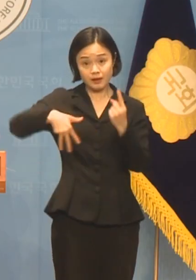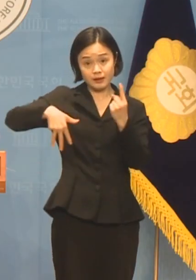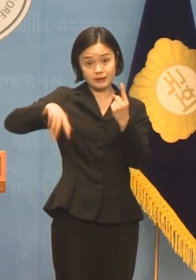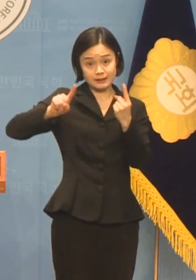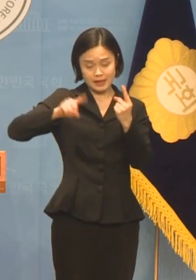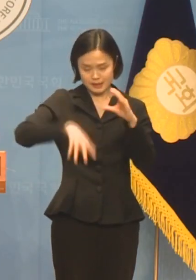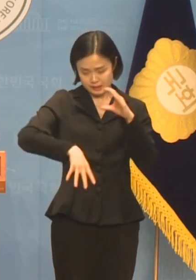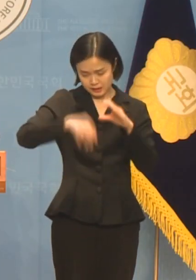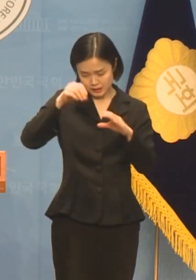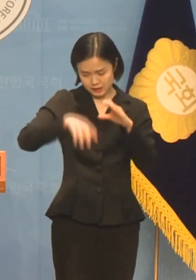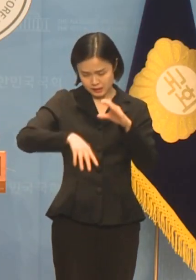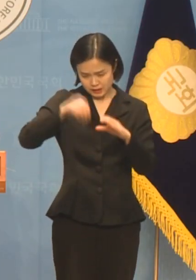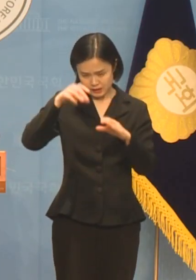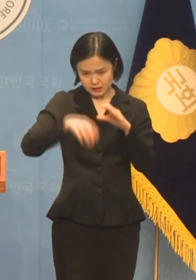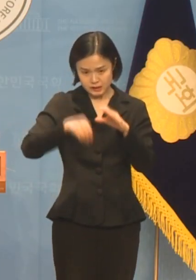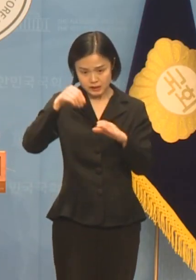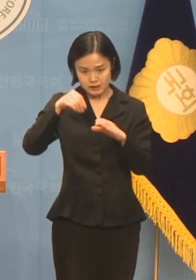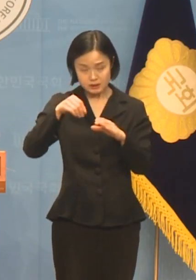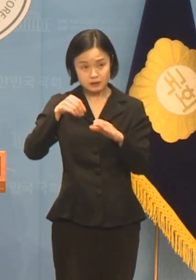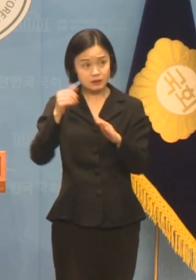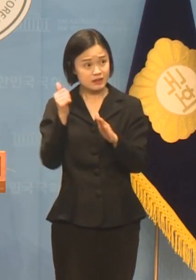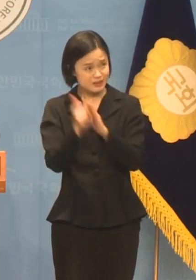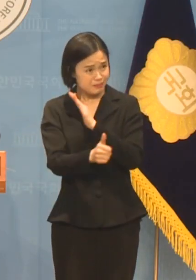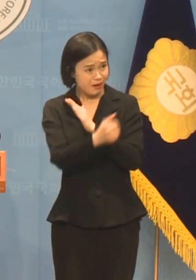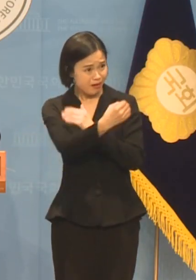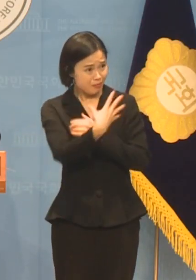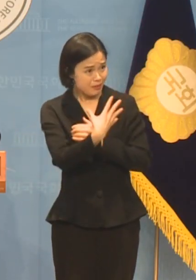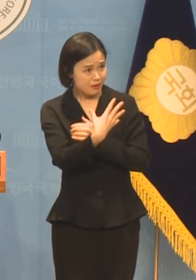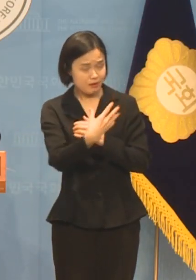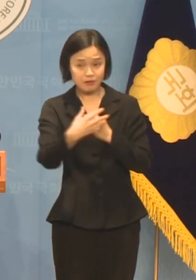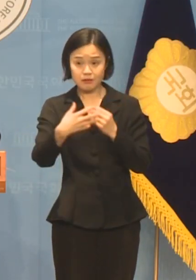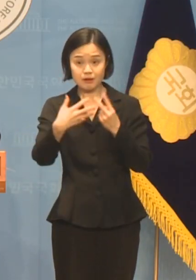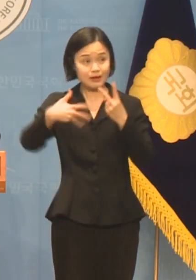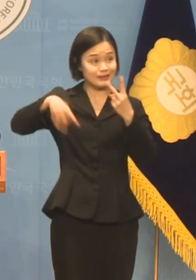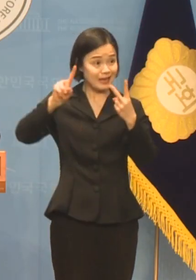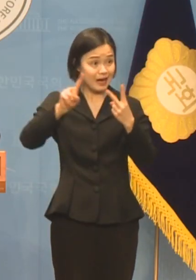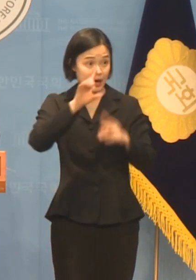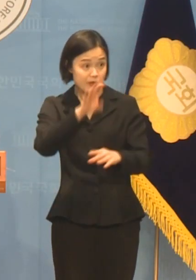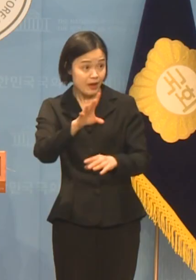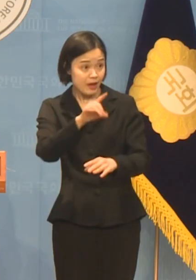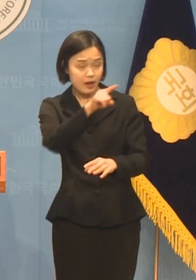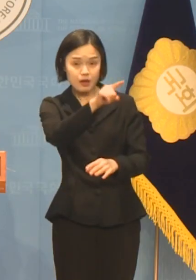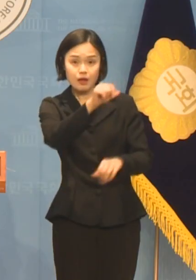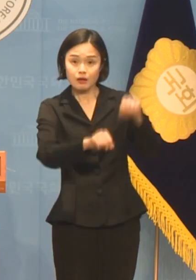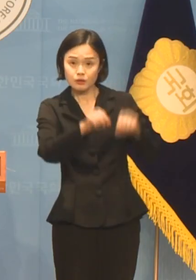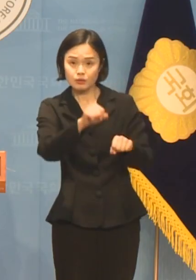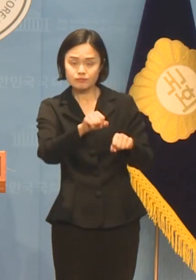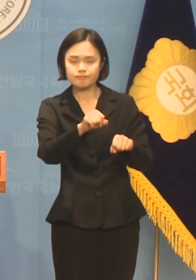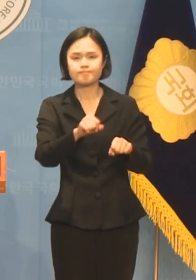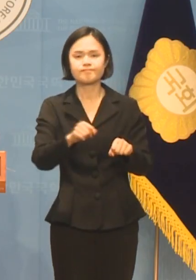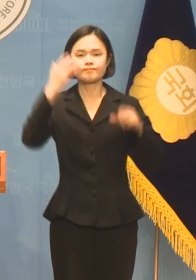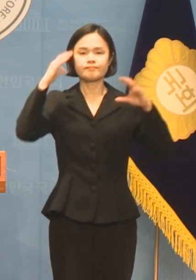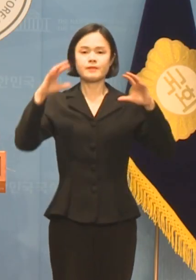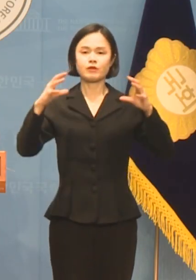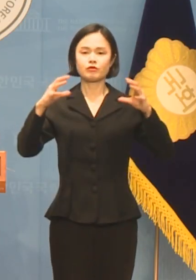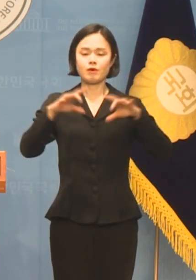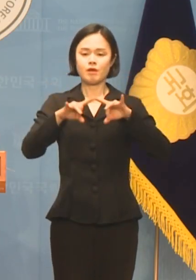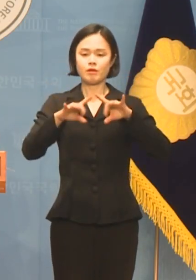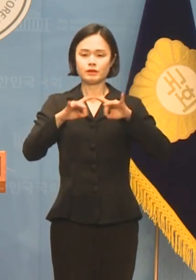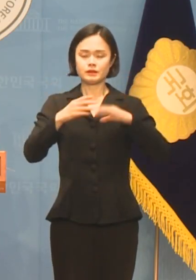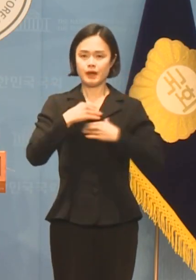추가 탐사를 막으려는 시도는 대한민국 에너지 안보와 산업적